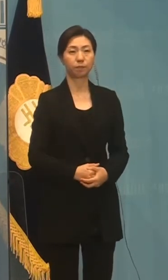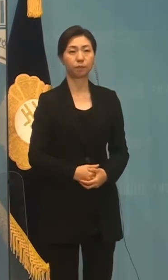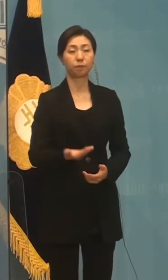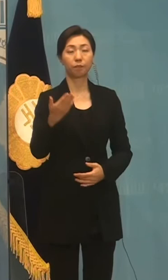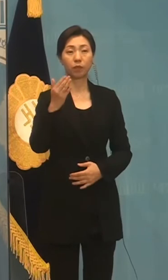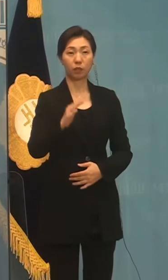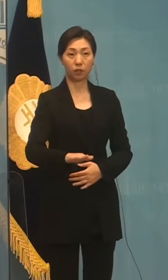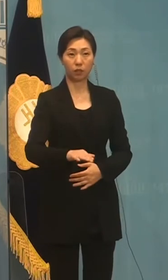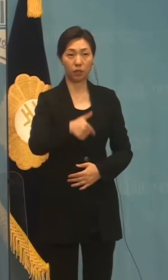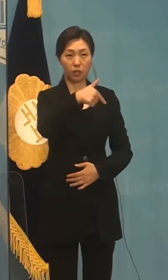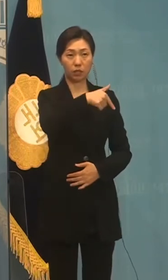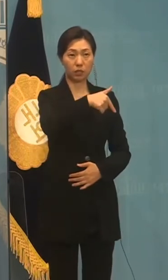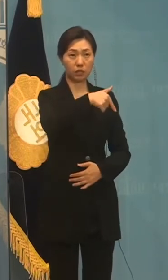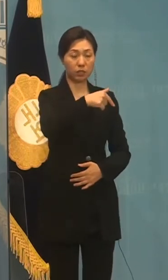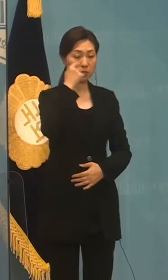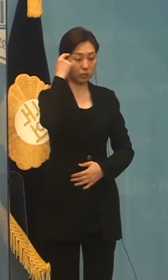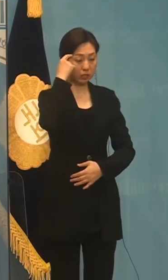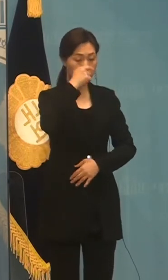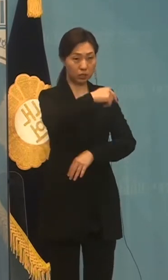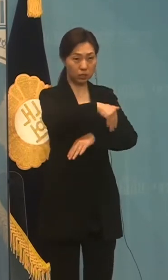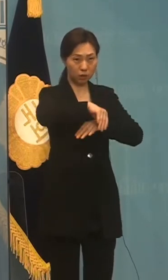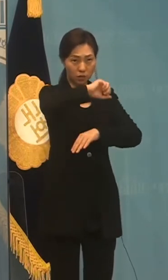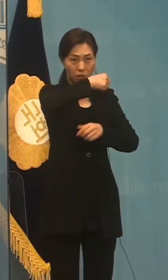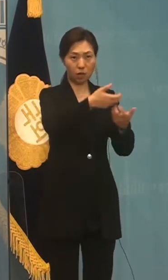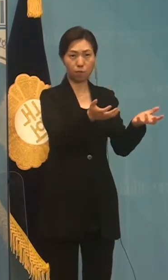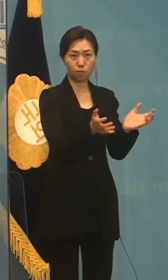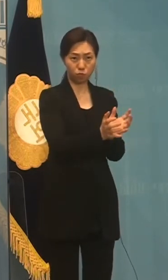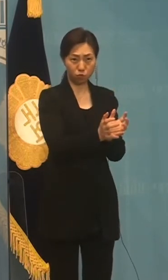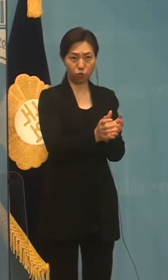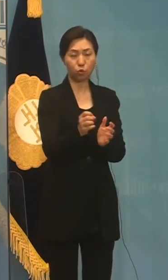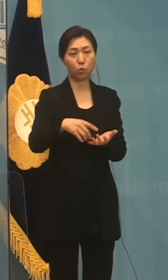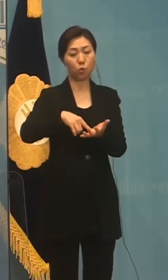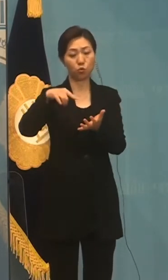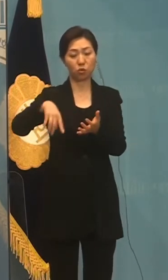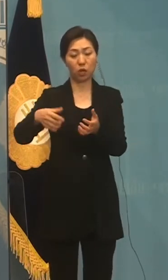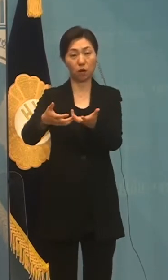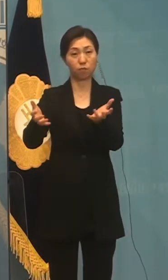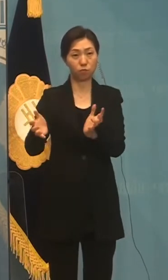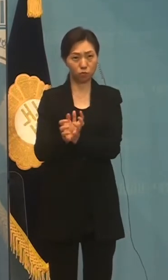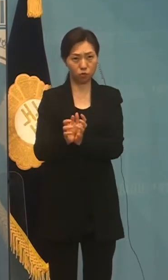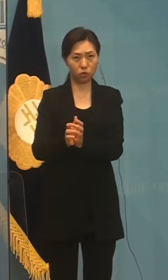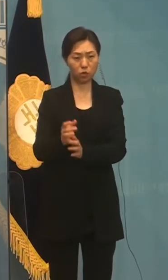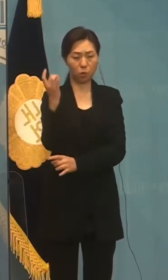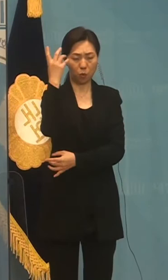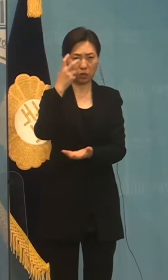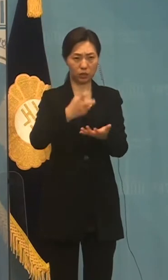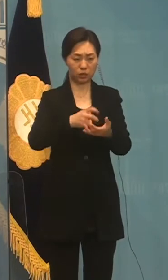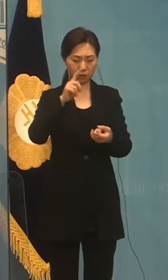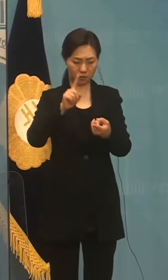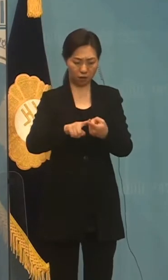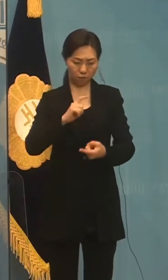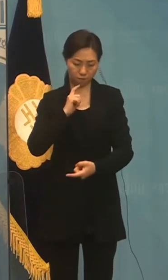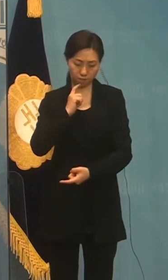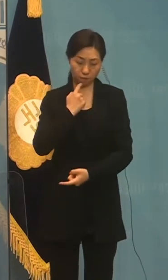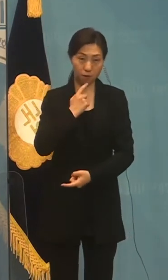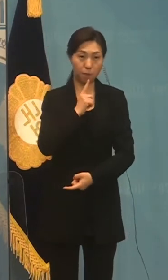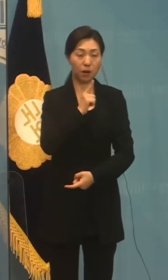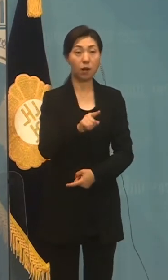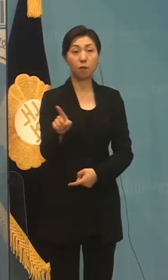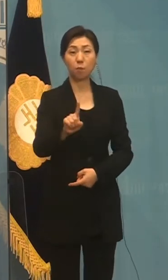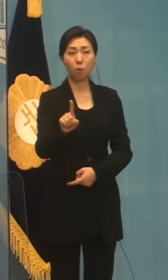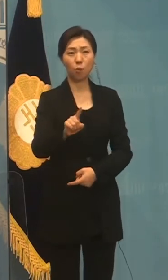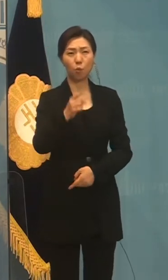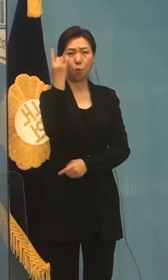그러나 기재부와 국세청은 여전히 한 번 세운 원칙만을 고수한다는 입장입니다. 이것은 원칙이